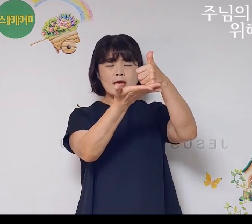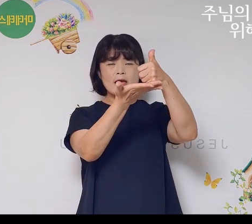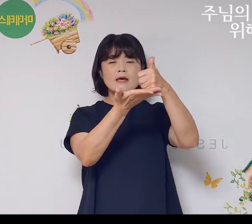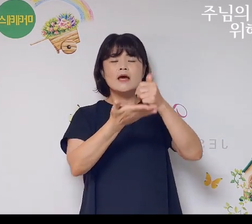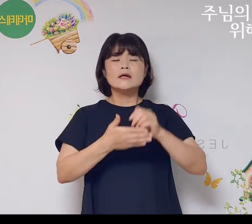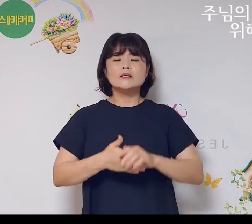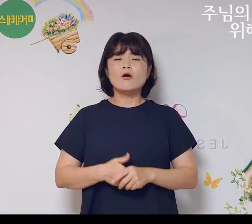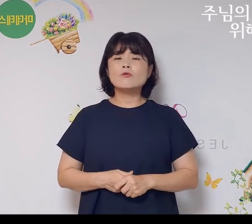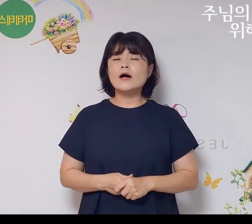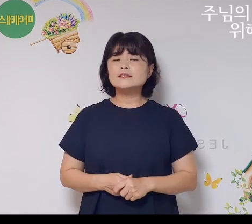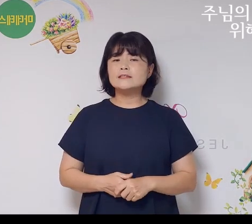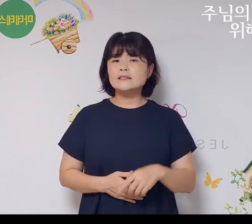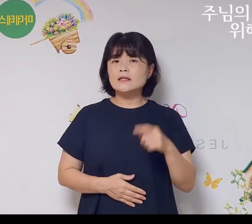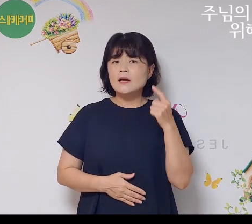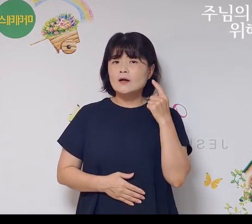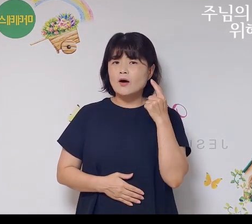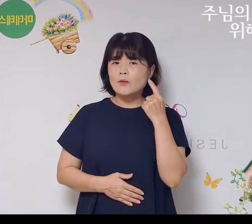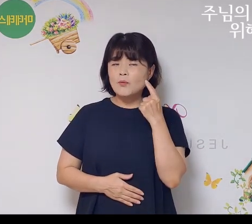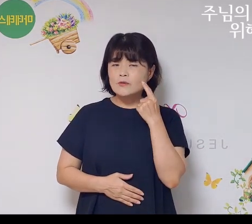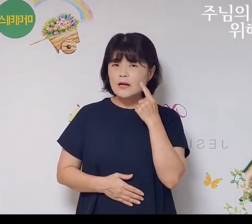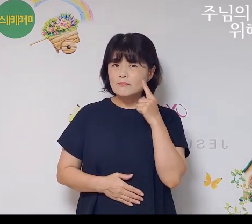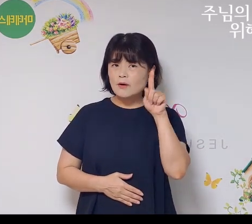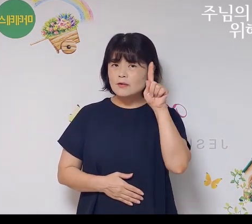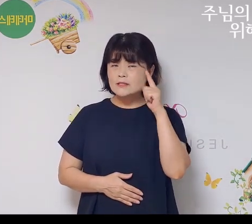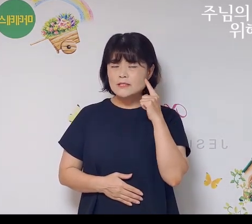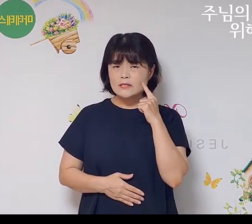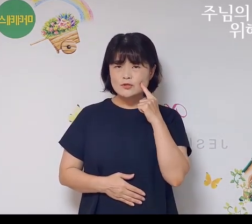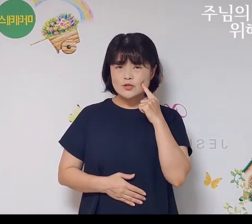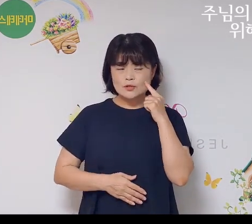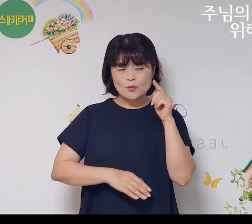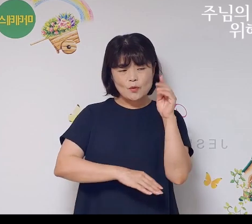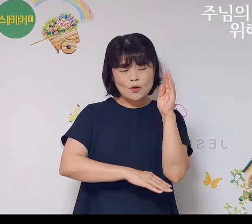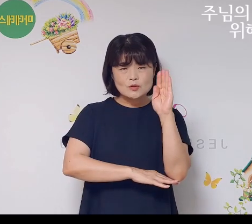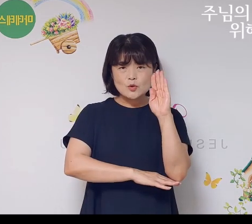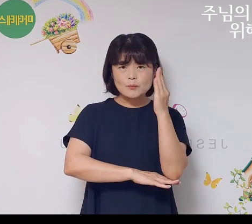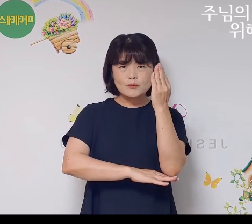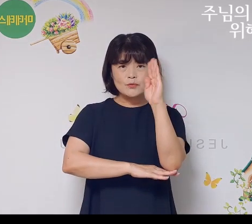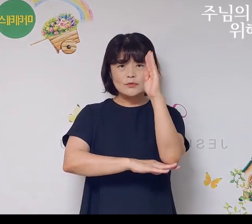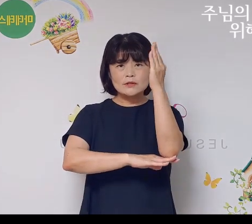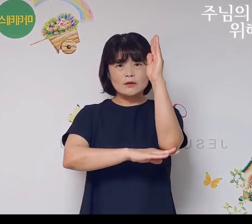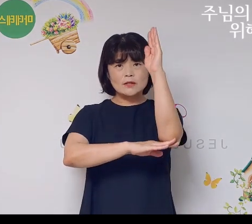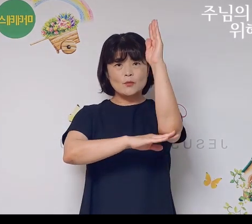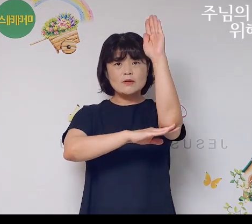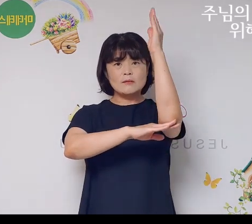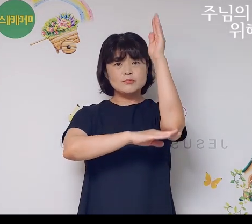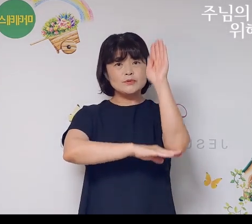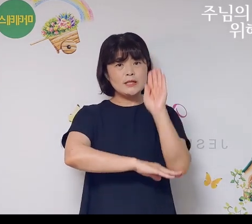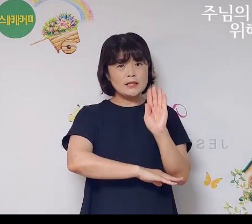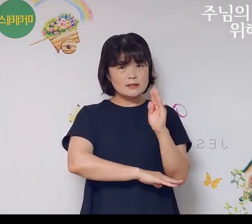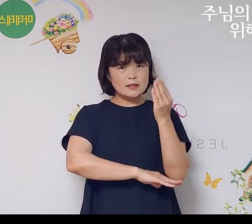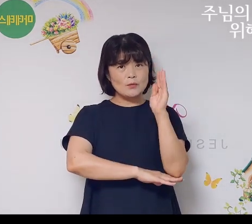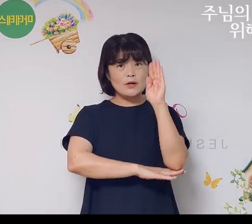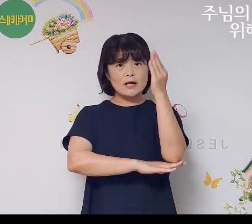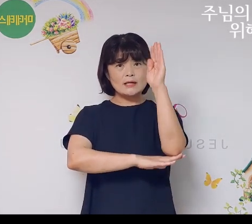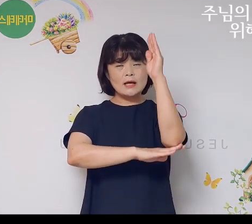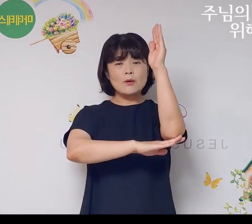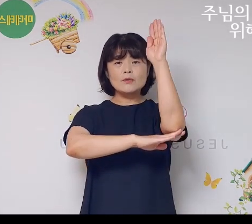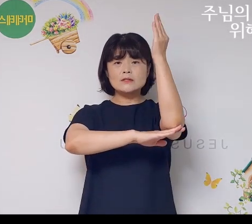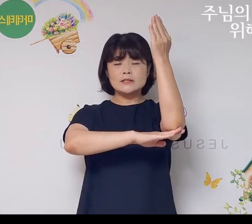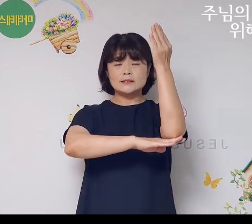주님의 영광은 볼을 한번 찍어주시고 촛불을 이렇게 불이 이렇게 타올라